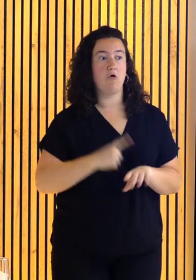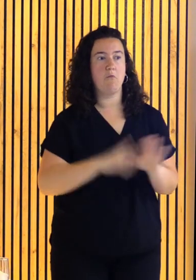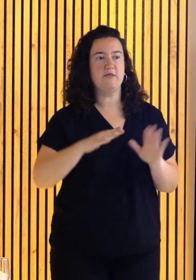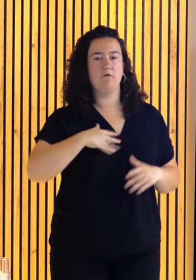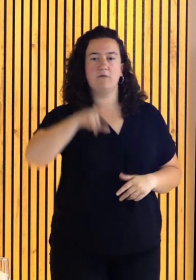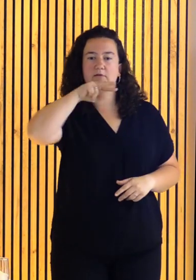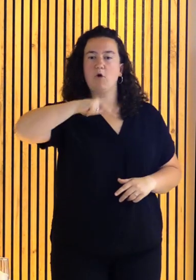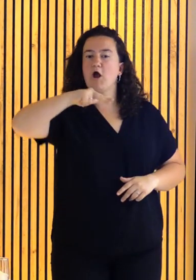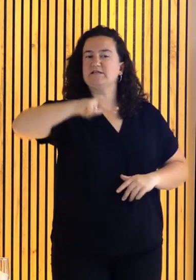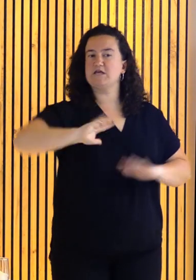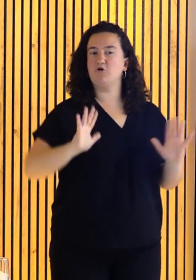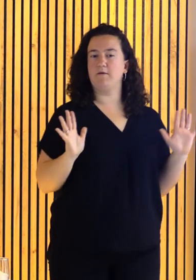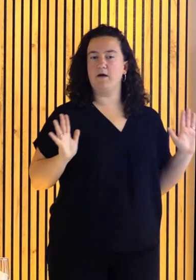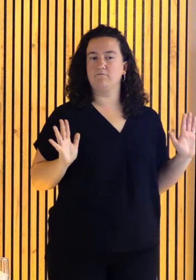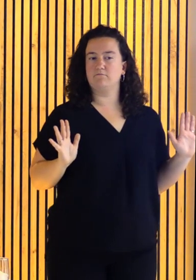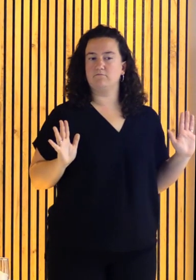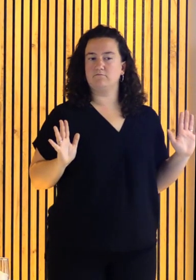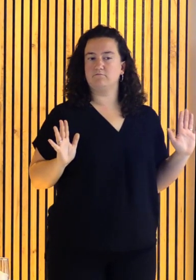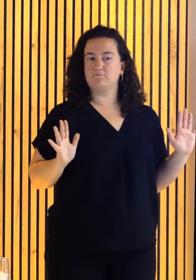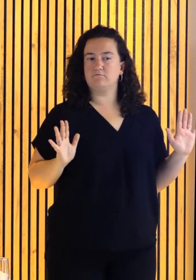batean, bueno,